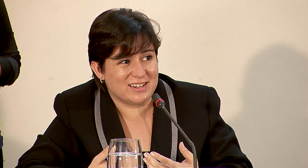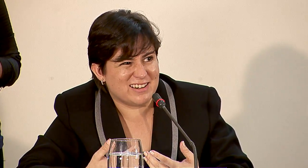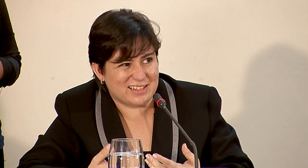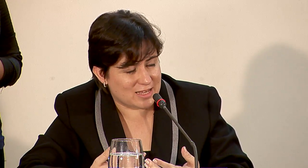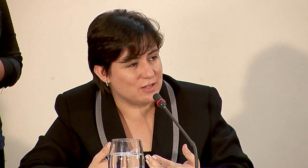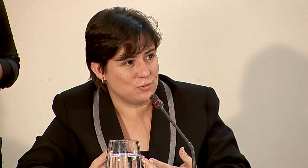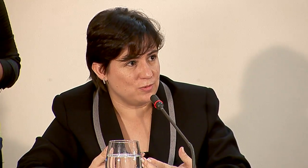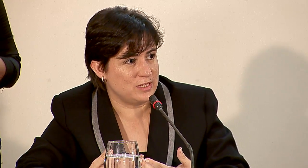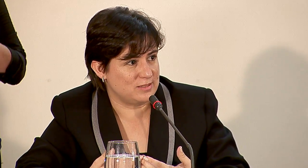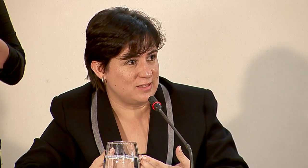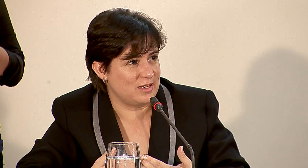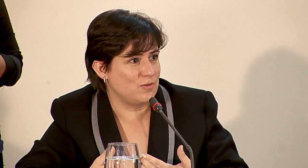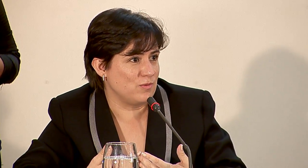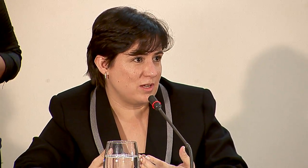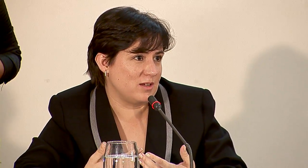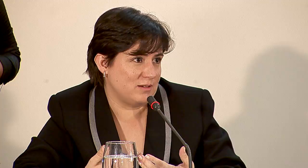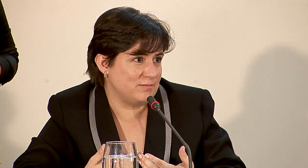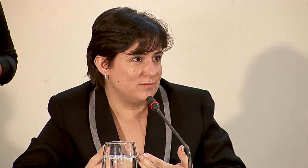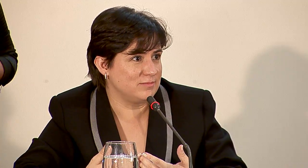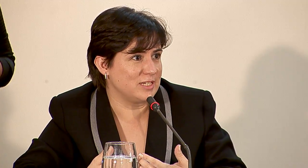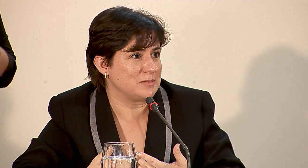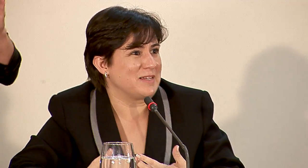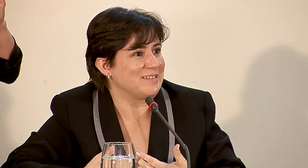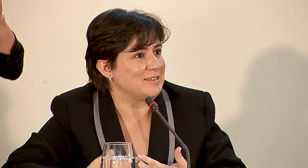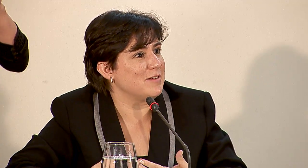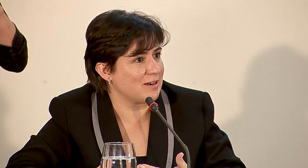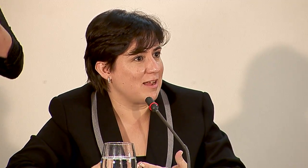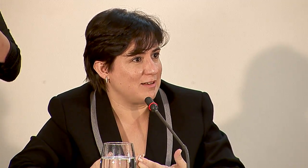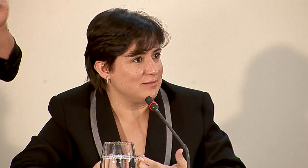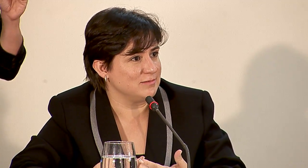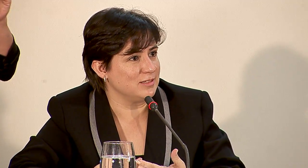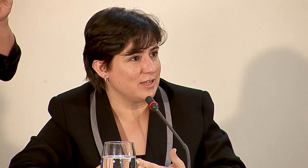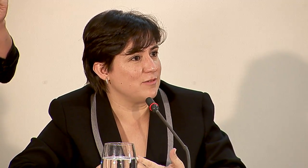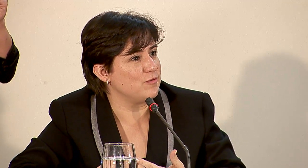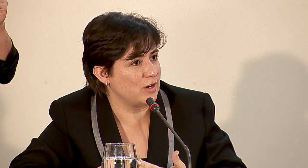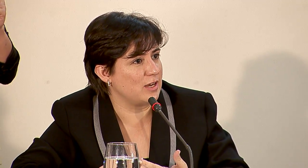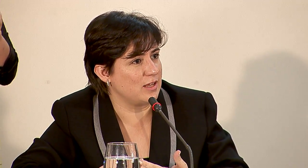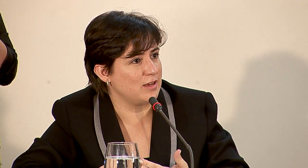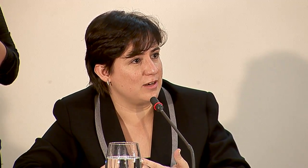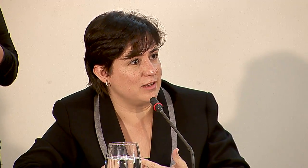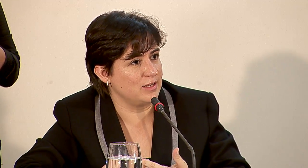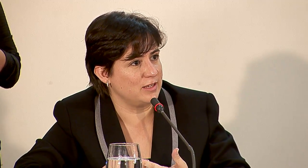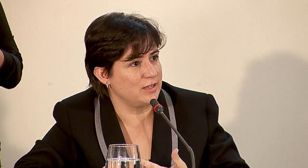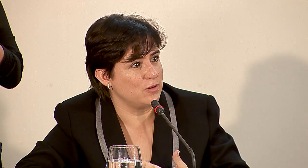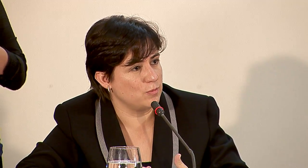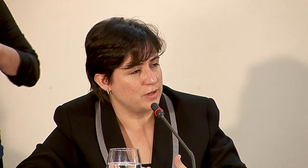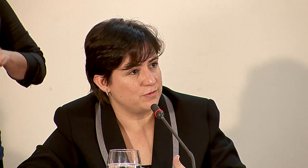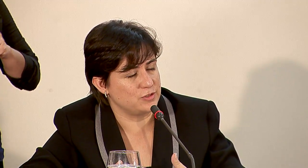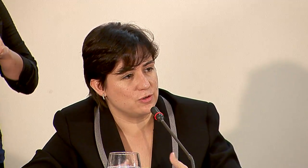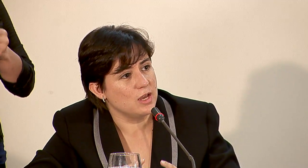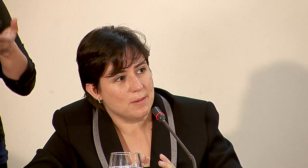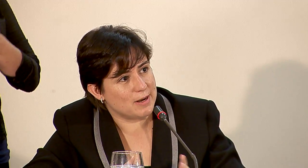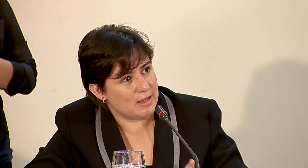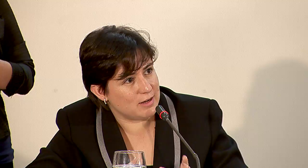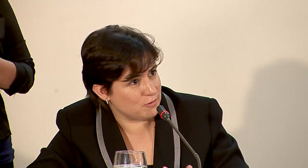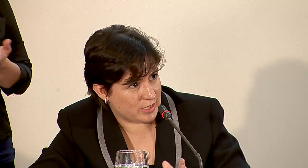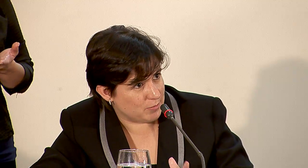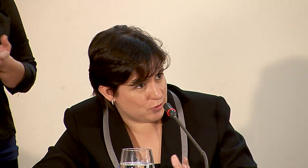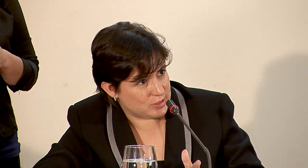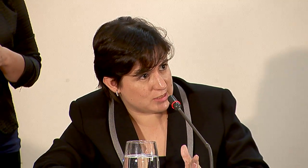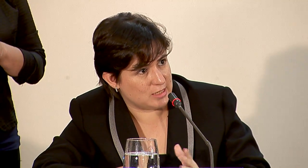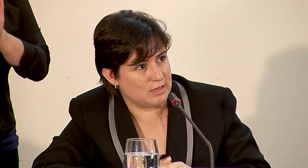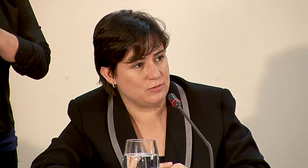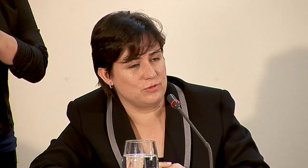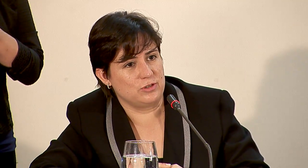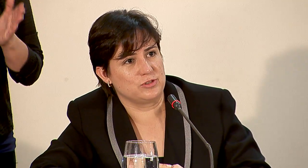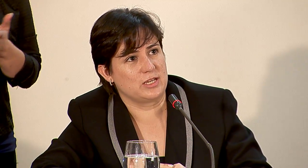sin que en realidad hubiese una expectativa real de que le fueran a dar un beneficio. Para darle un